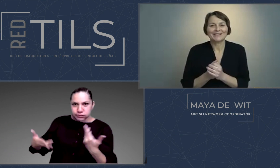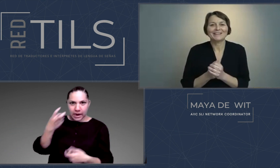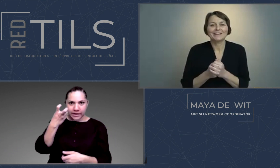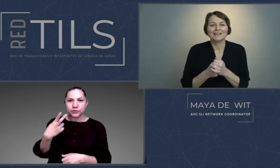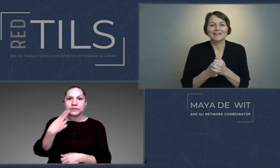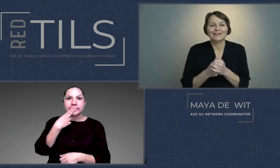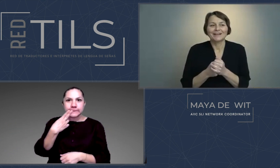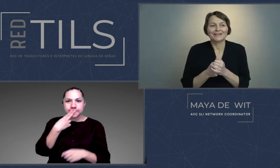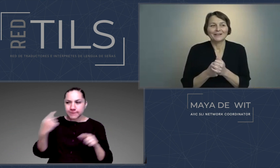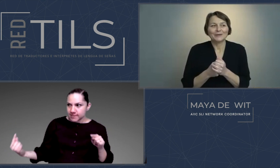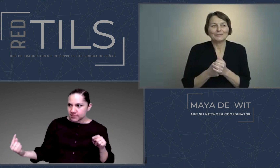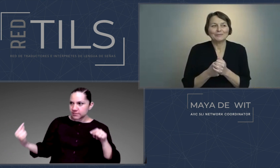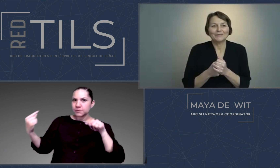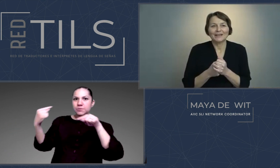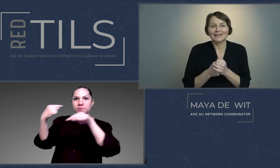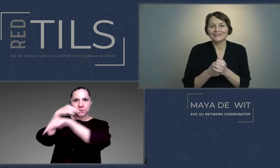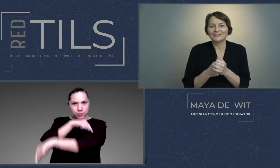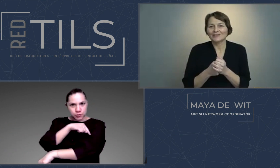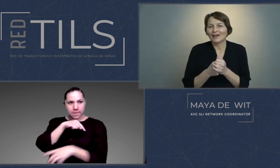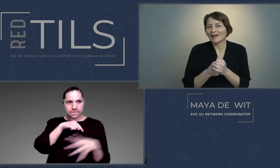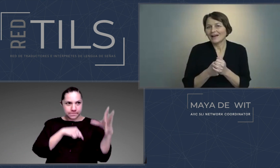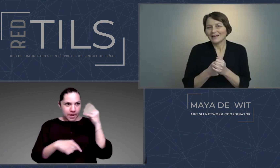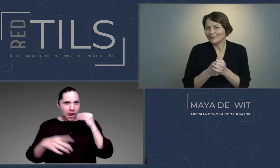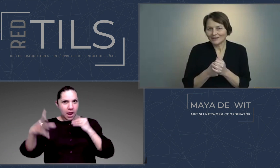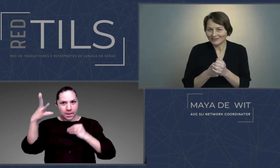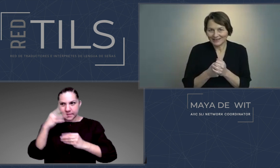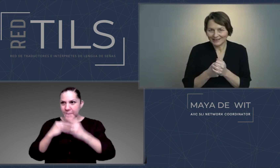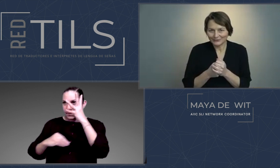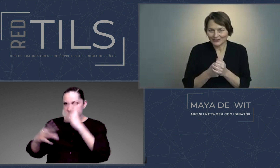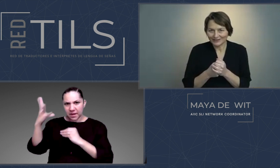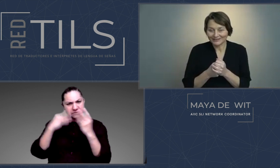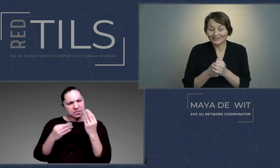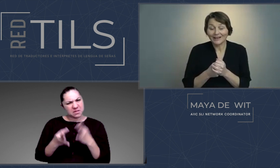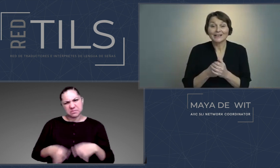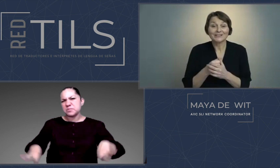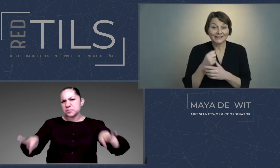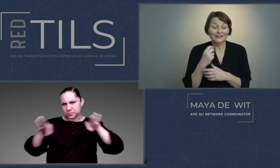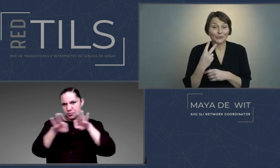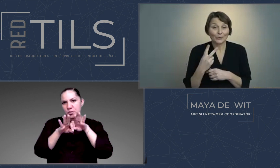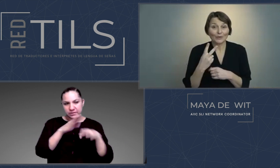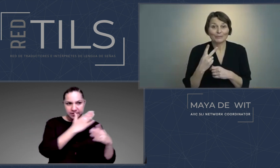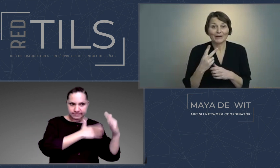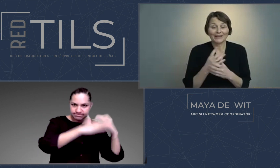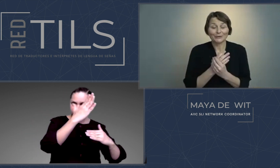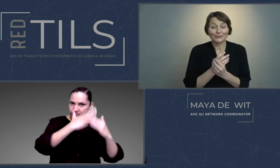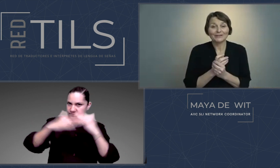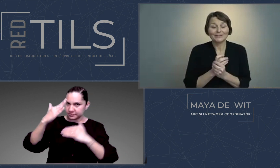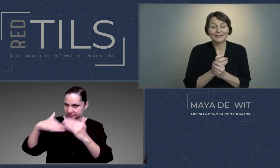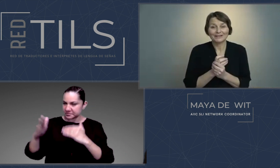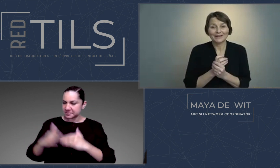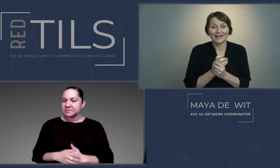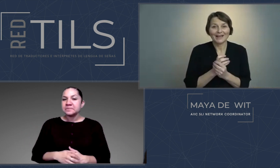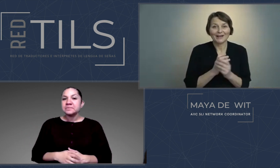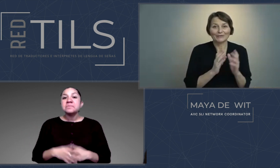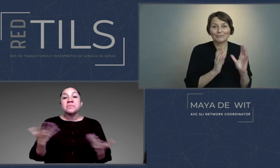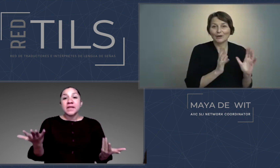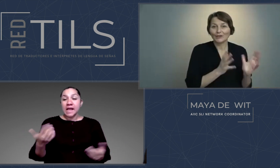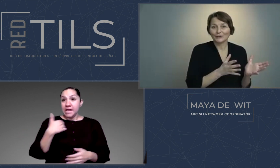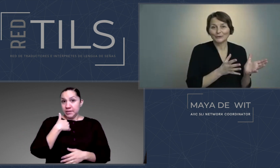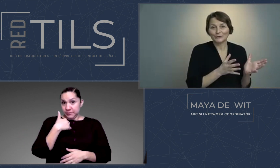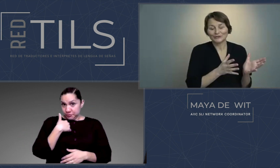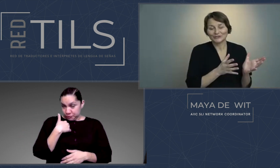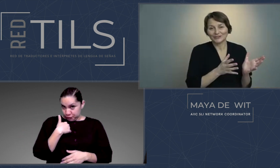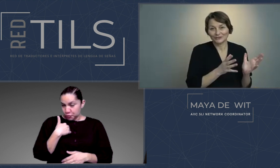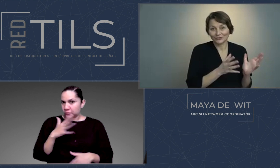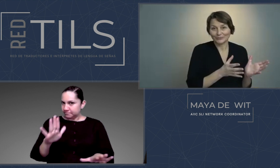Bueno, ahora que ya presenté esto, hay una cosa que quiero mencionar. Es que yo ah,